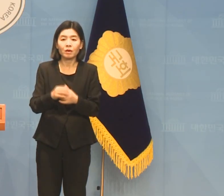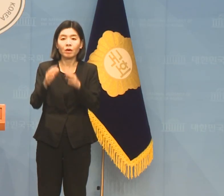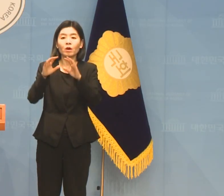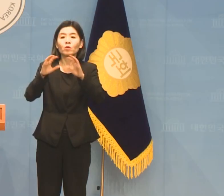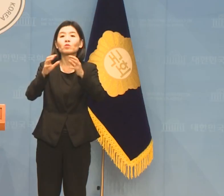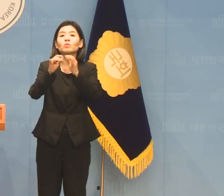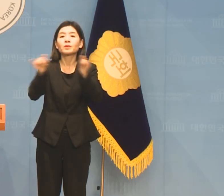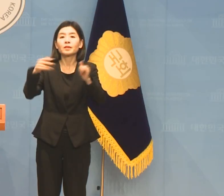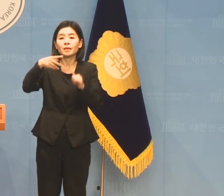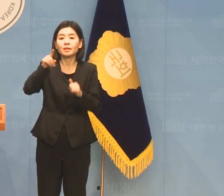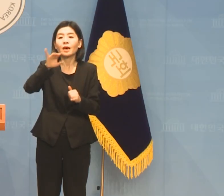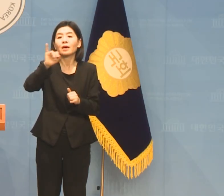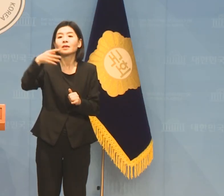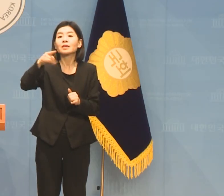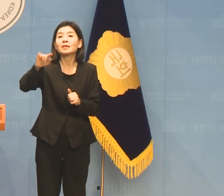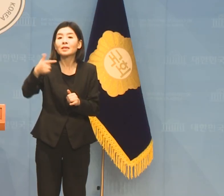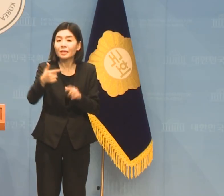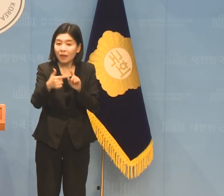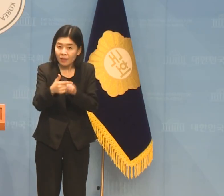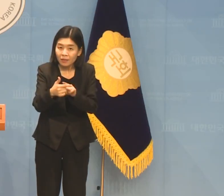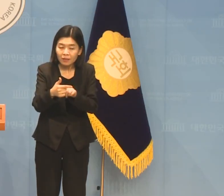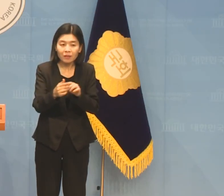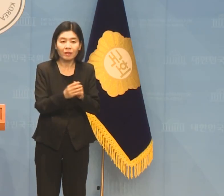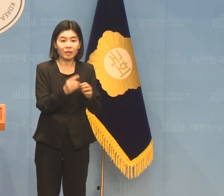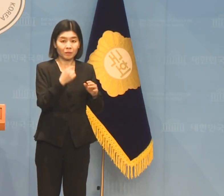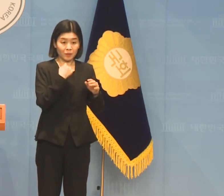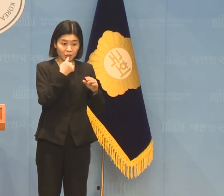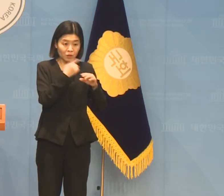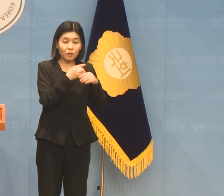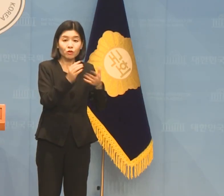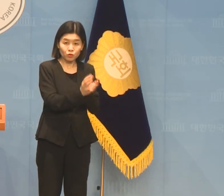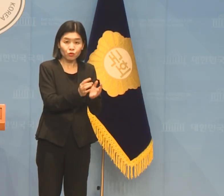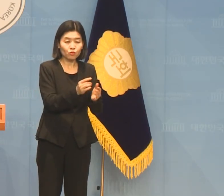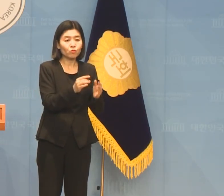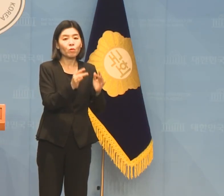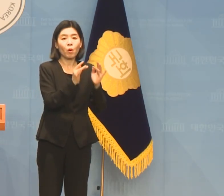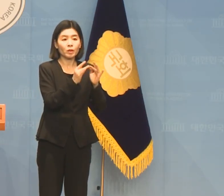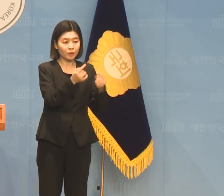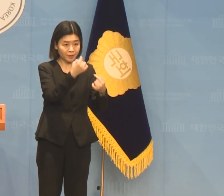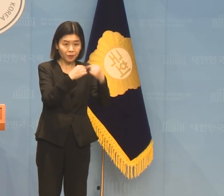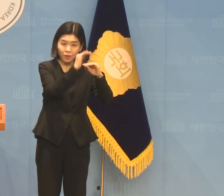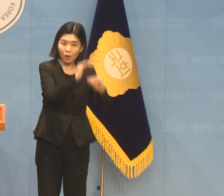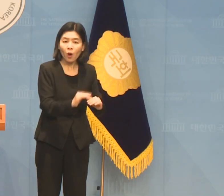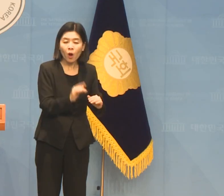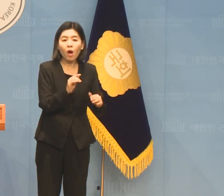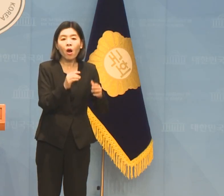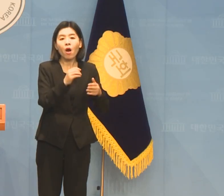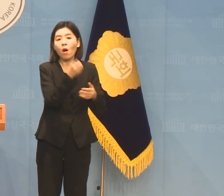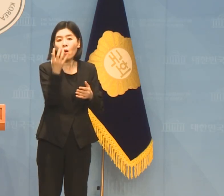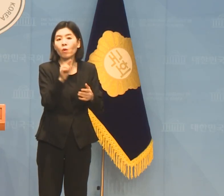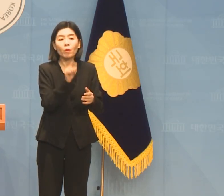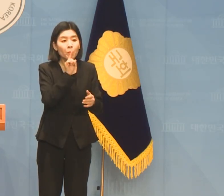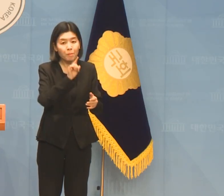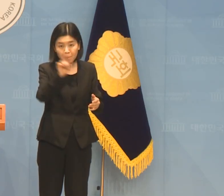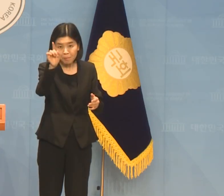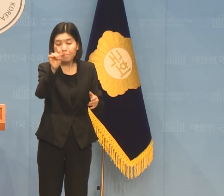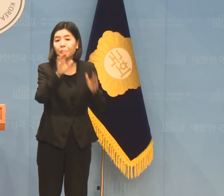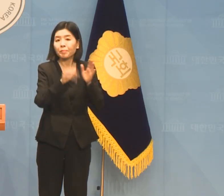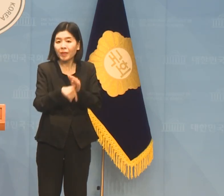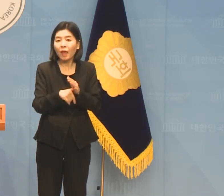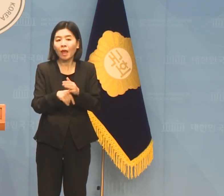사이렌은 민주파출소로부터 고소 고발을 당한 언론인과 일반 국민을 대상으로 법률 지원 제공을 하며 표현의